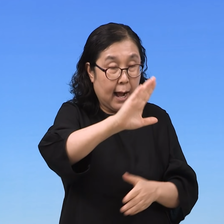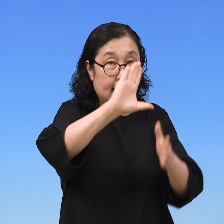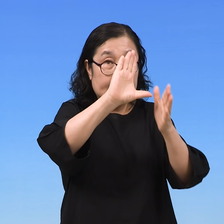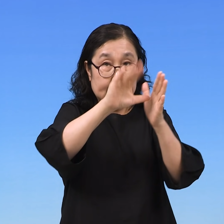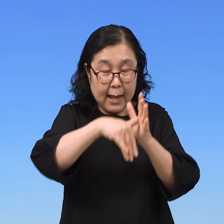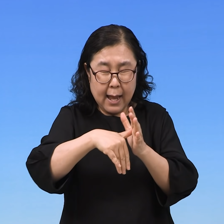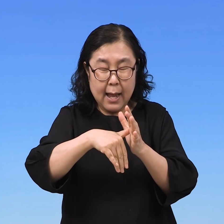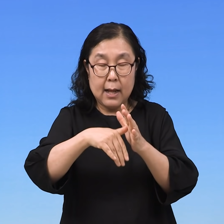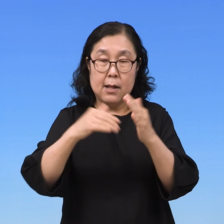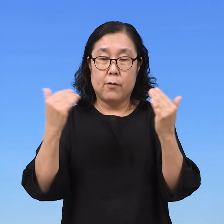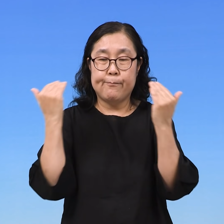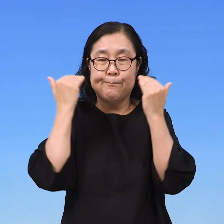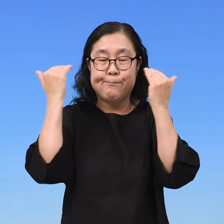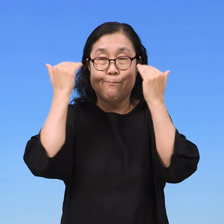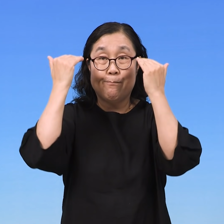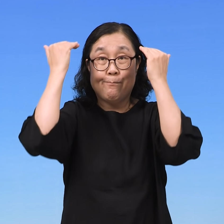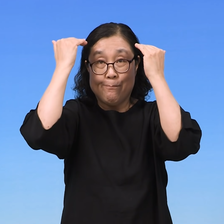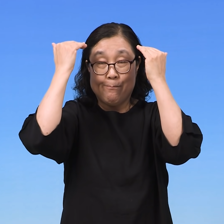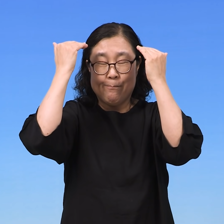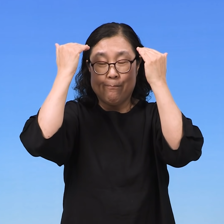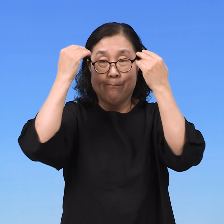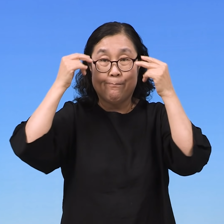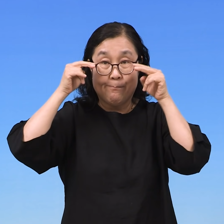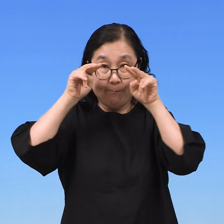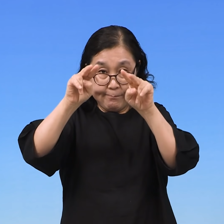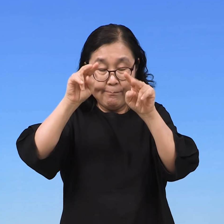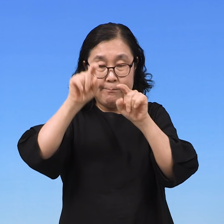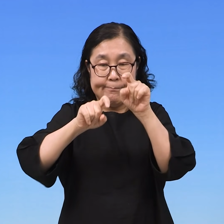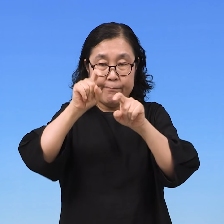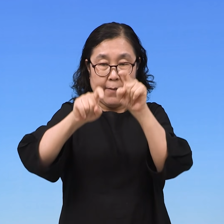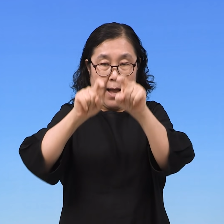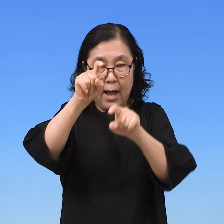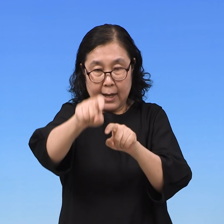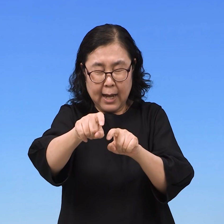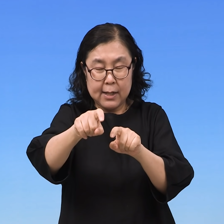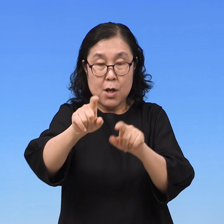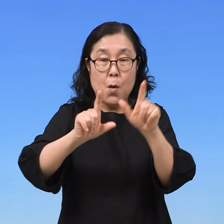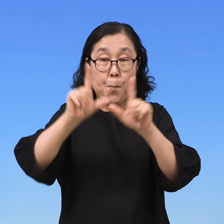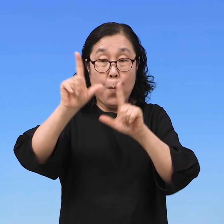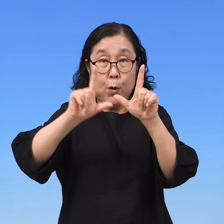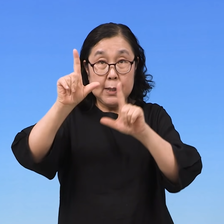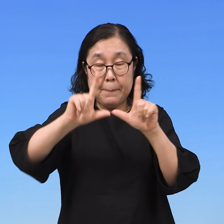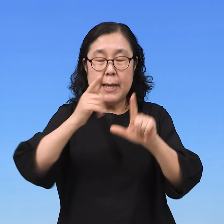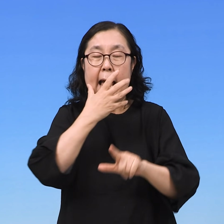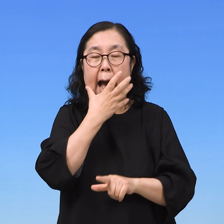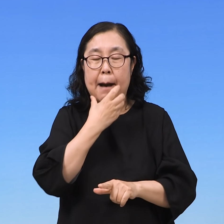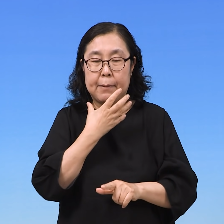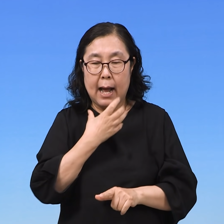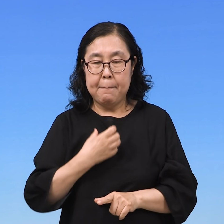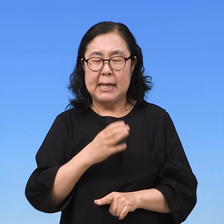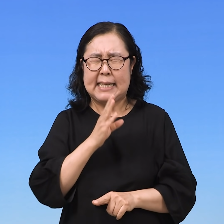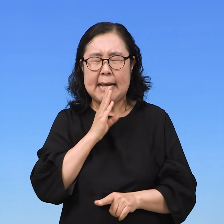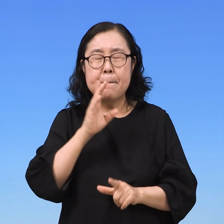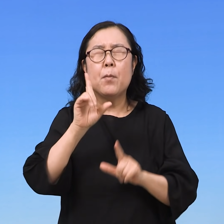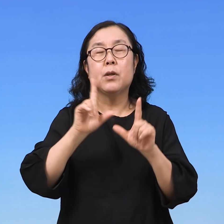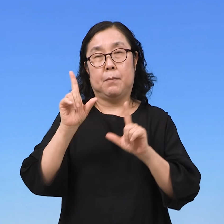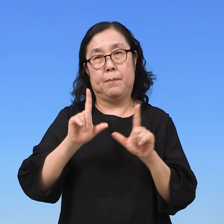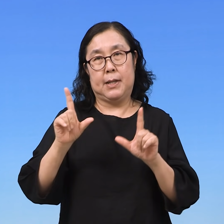목표를 향하여 또 성숙을 향하여 한 걸음 한 걸음 나아가는 그 모습, 이게 아브라함의 진면목이라는